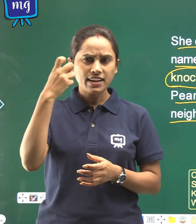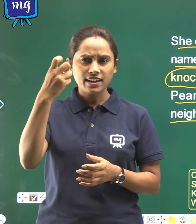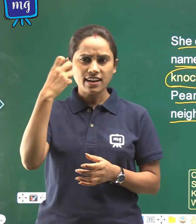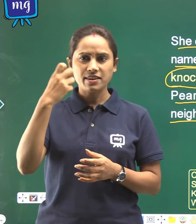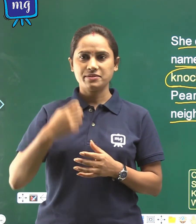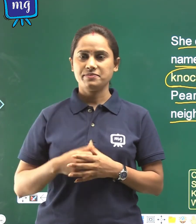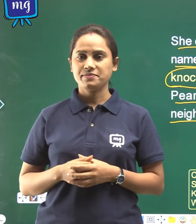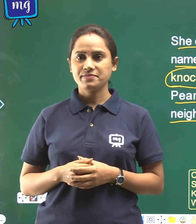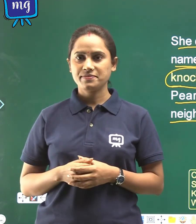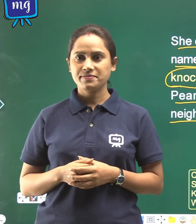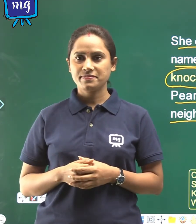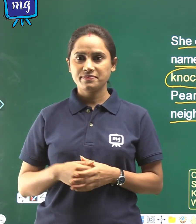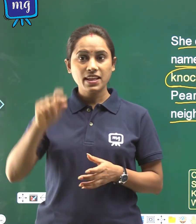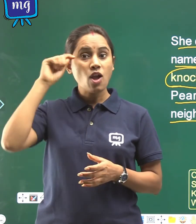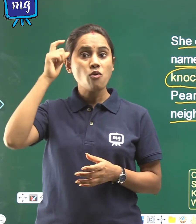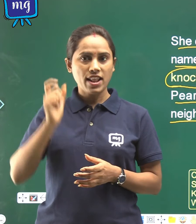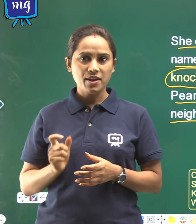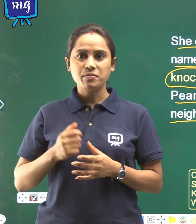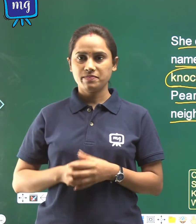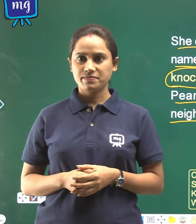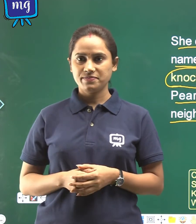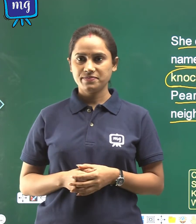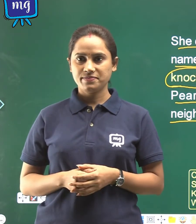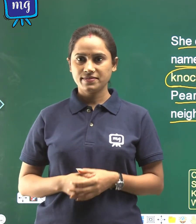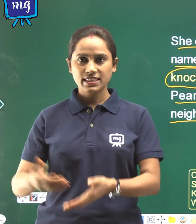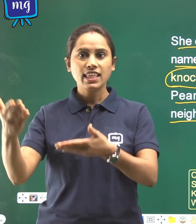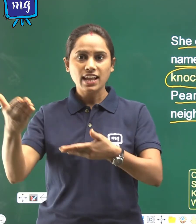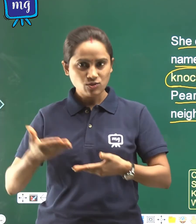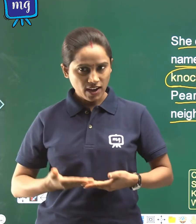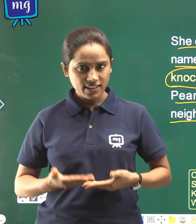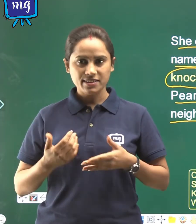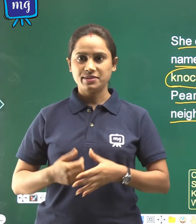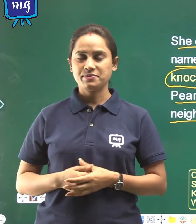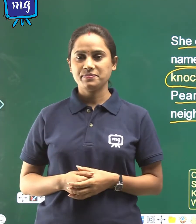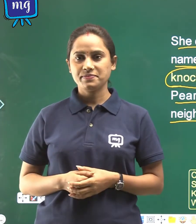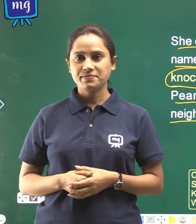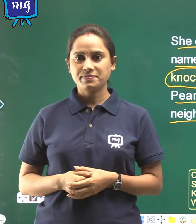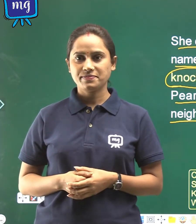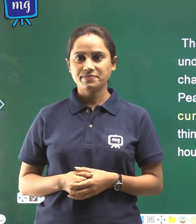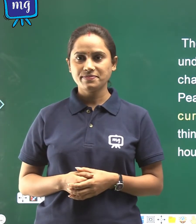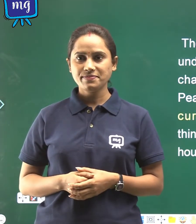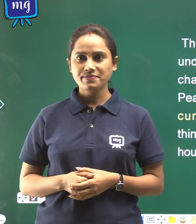खटखटाना. वेलकम, स्वागत करना.